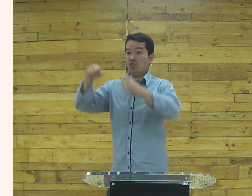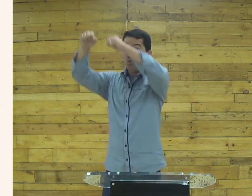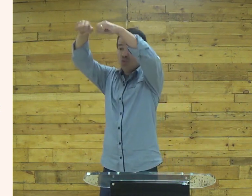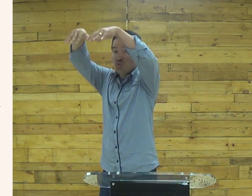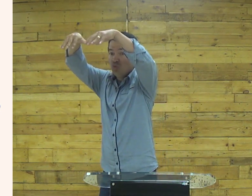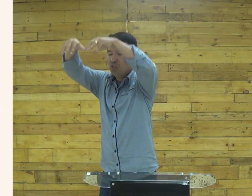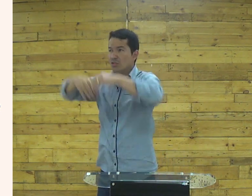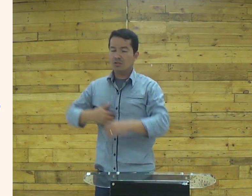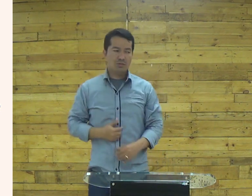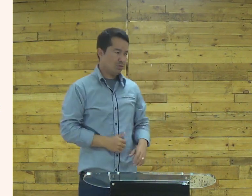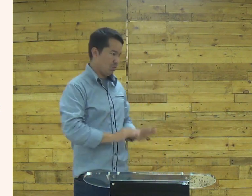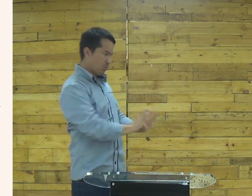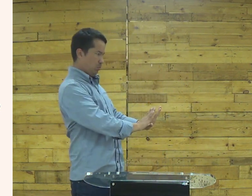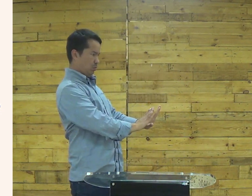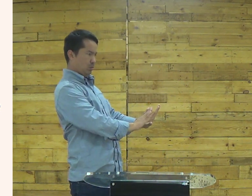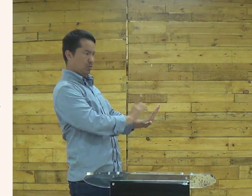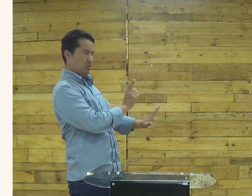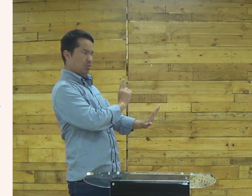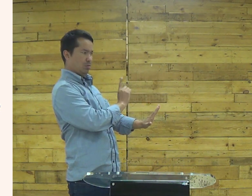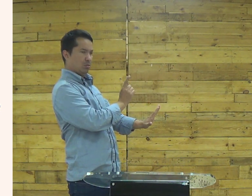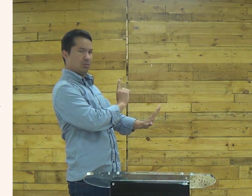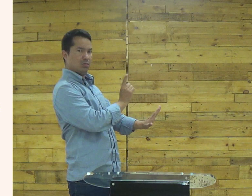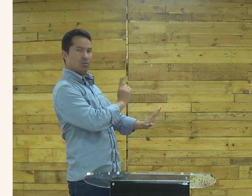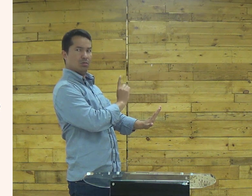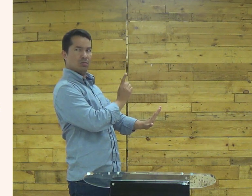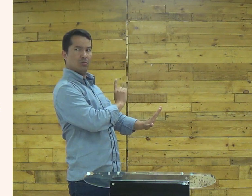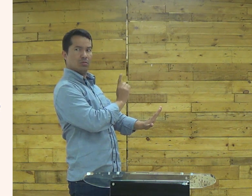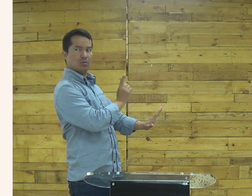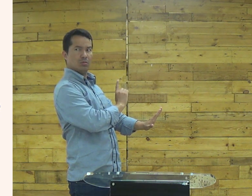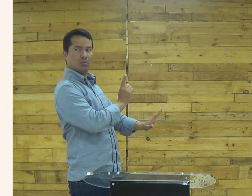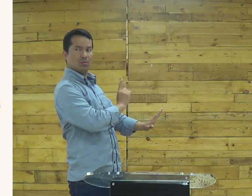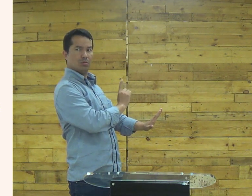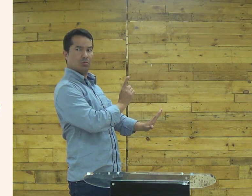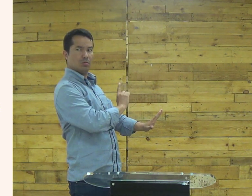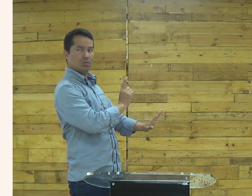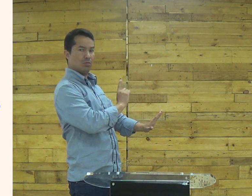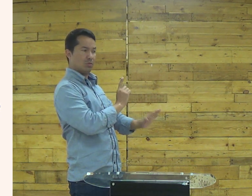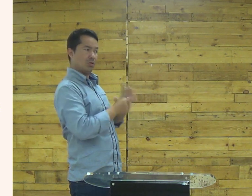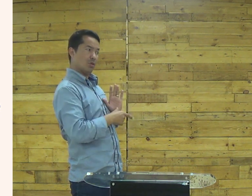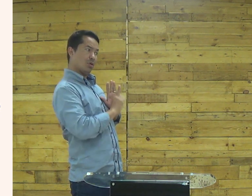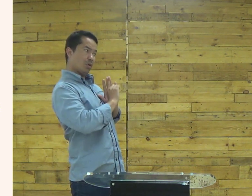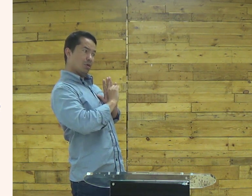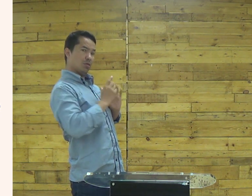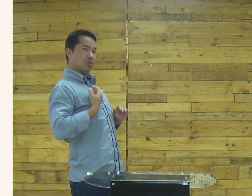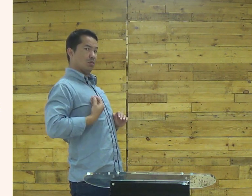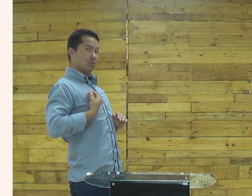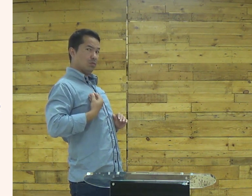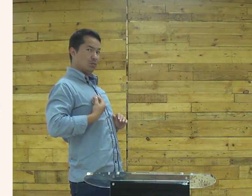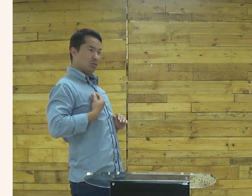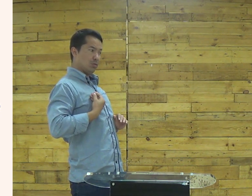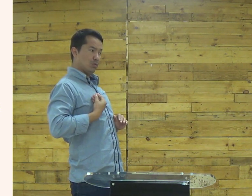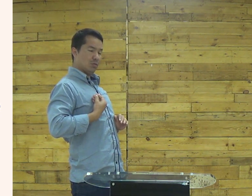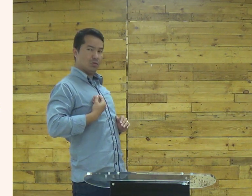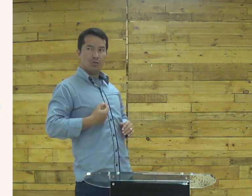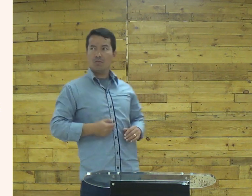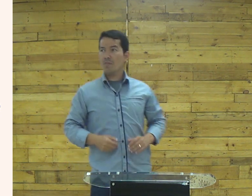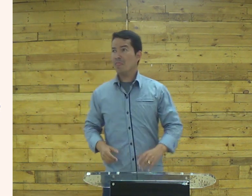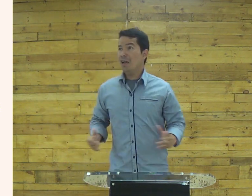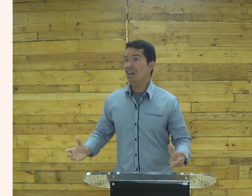parece que ali a porta da luz está aberta, mas ao lado tem a porta das trevas. E alguém vira para